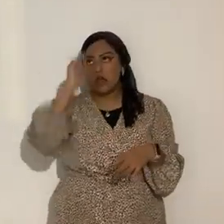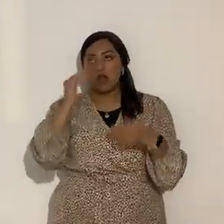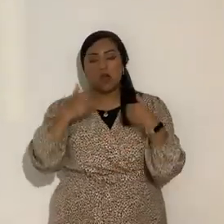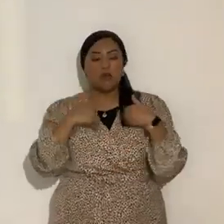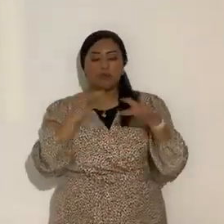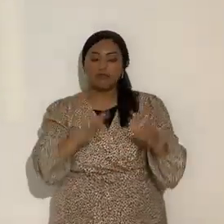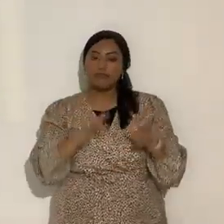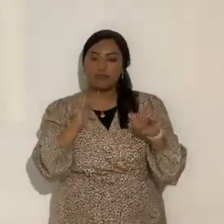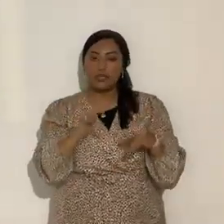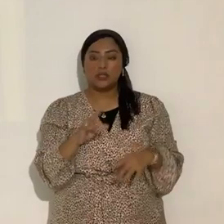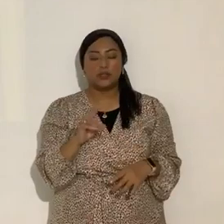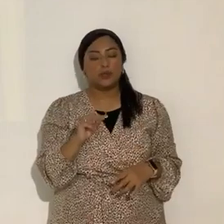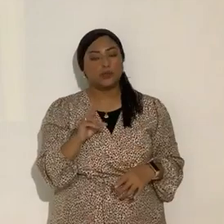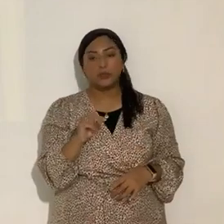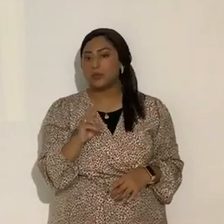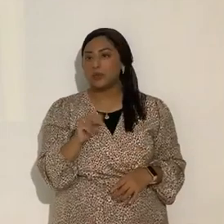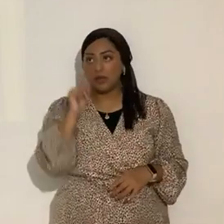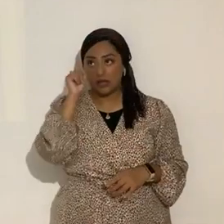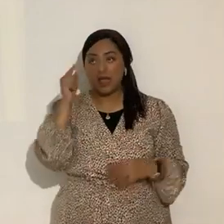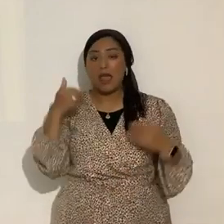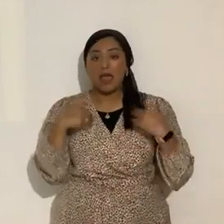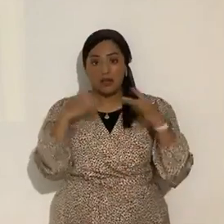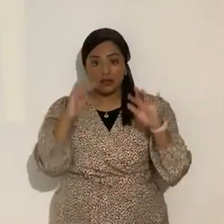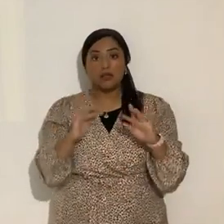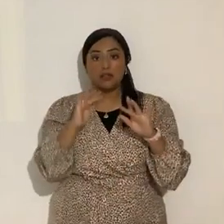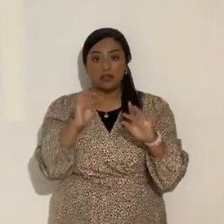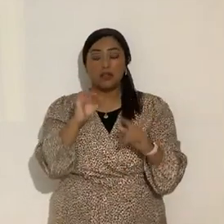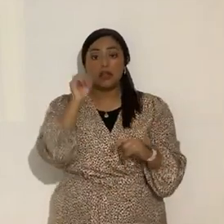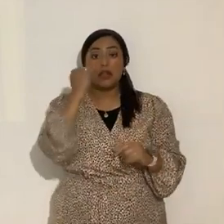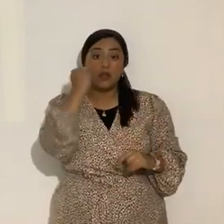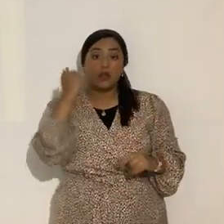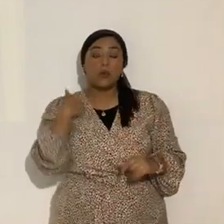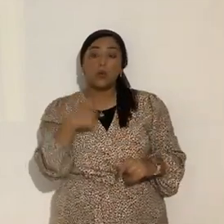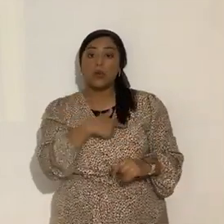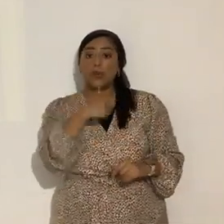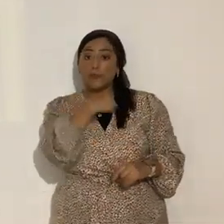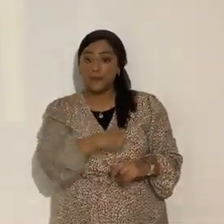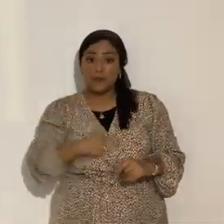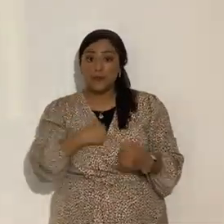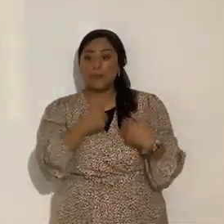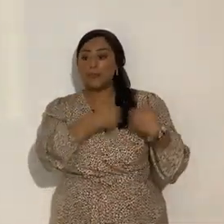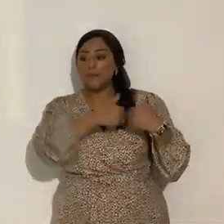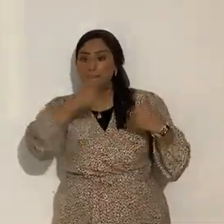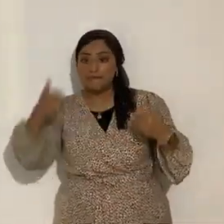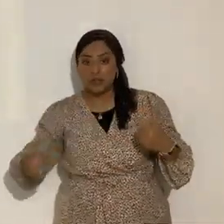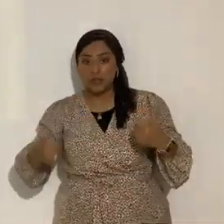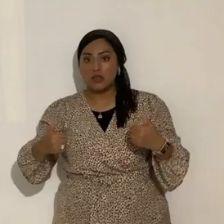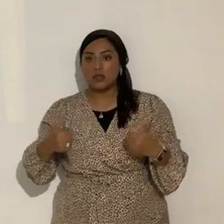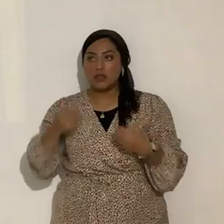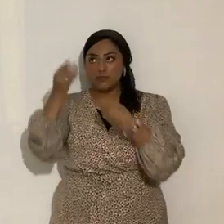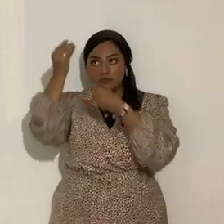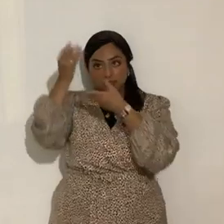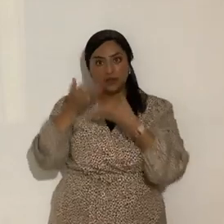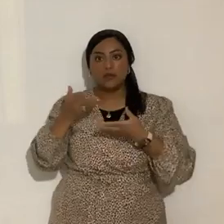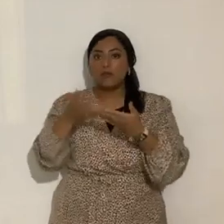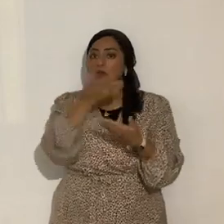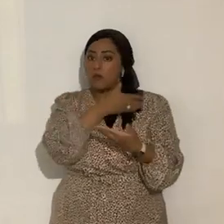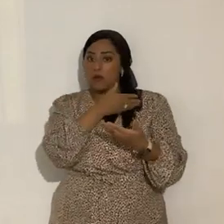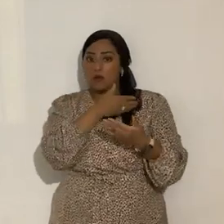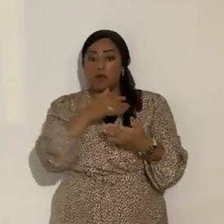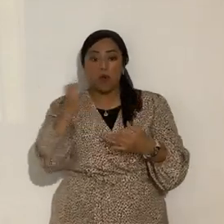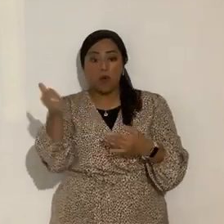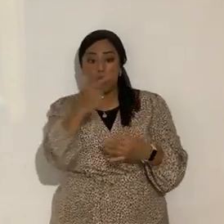de nosotros. No es así. Él tiene compasión, pero si uno se arrepiente y se aparta, nos avisa a Él. Entonces, toda